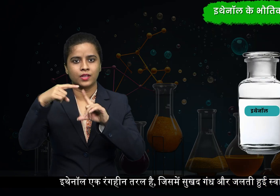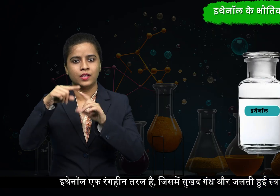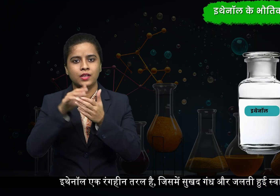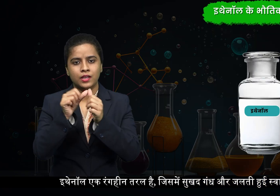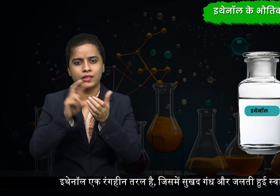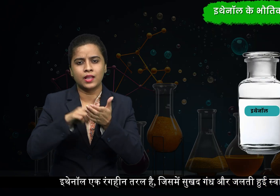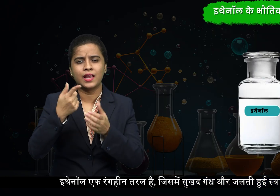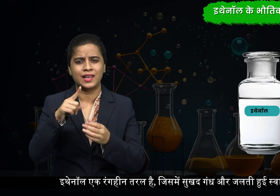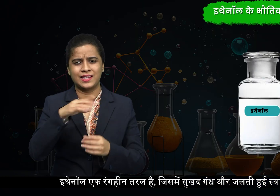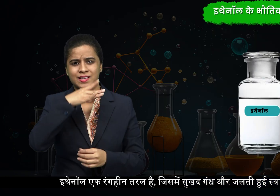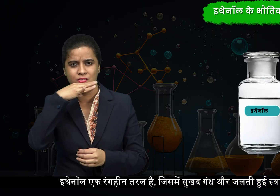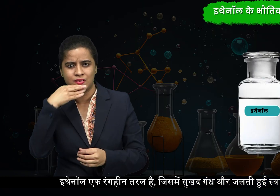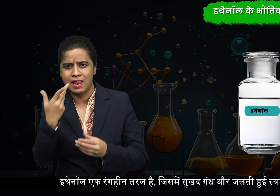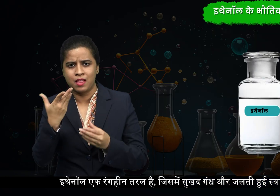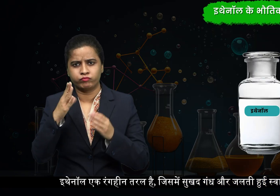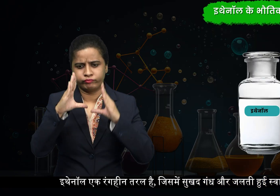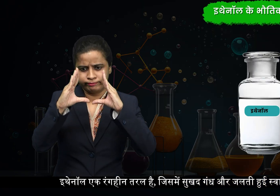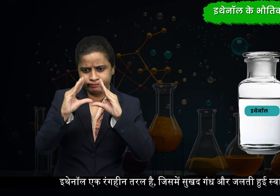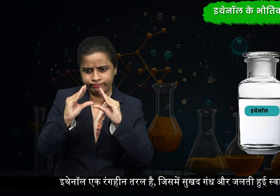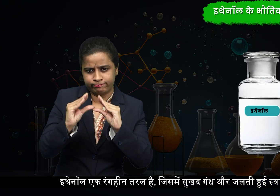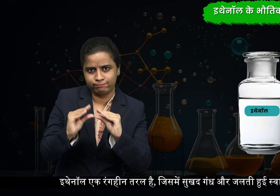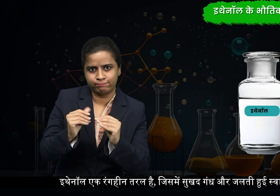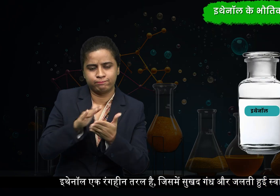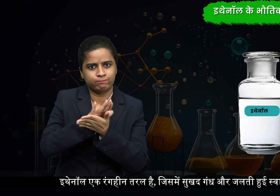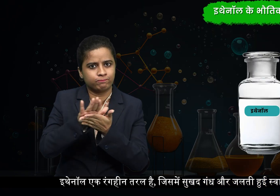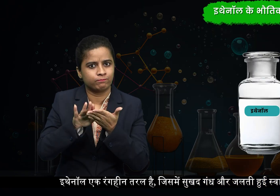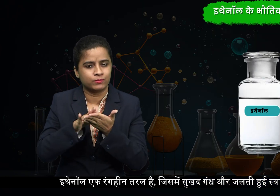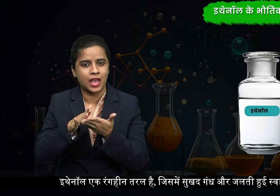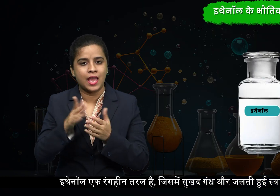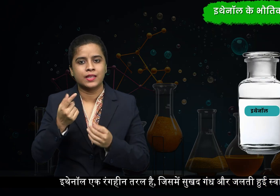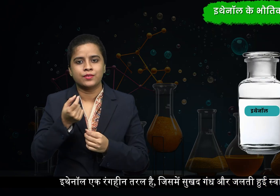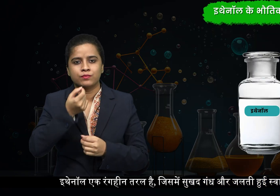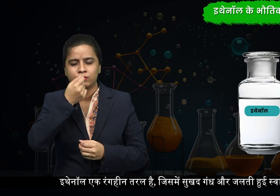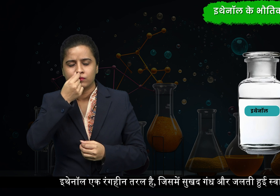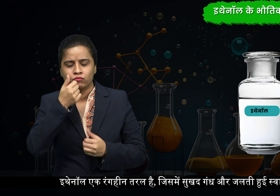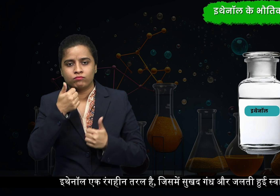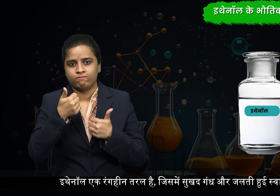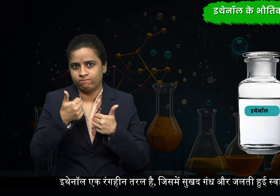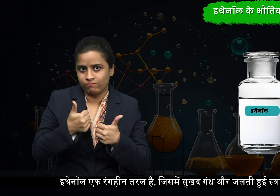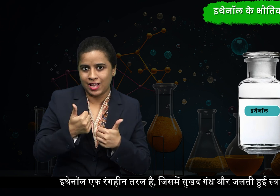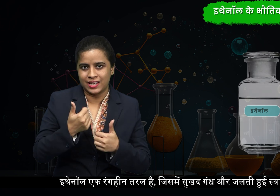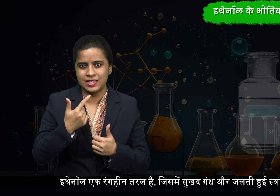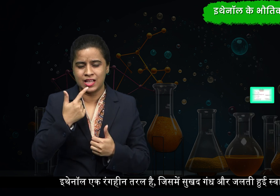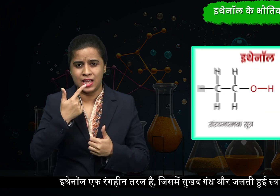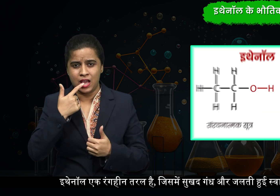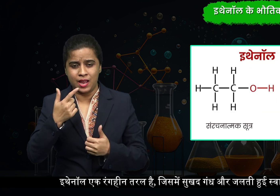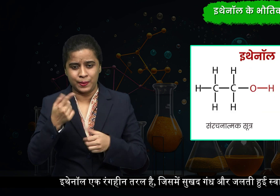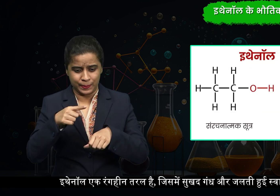एक रंगहीन तरल है जिसमें मुख्य सुखद गंध और जलती